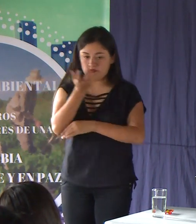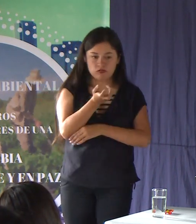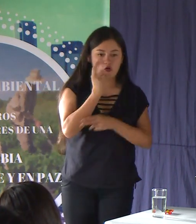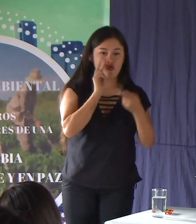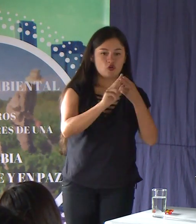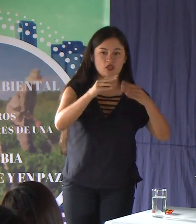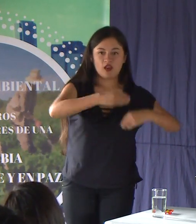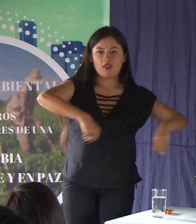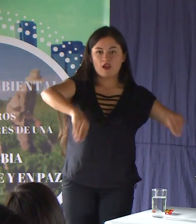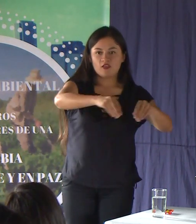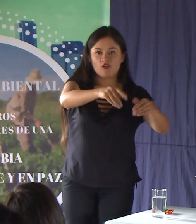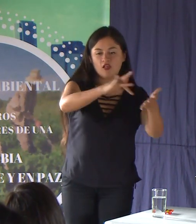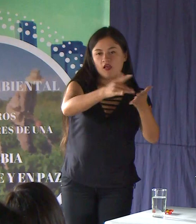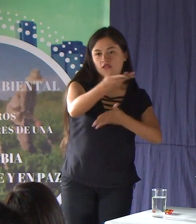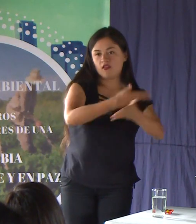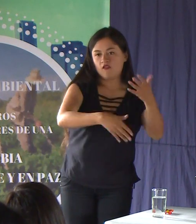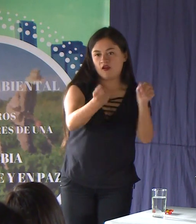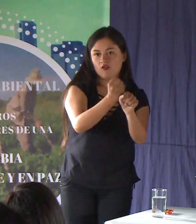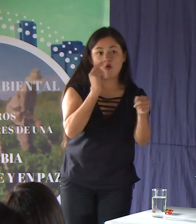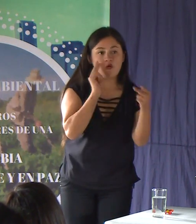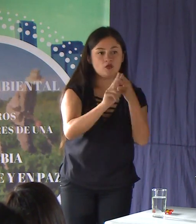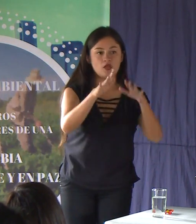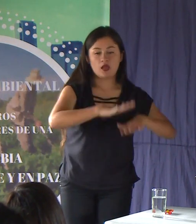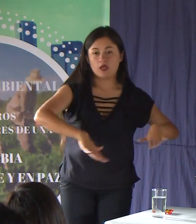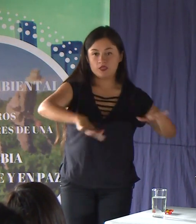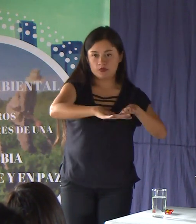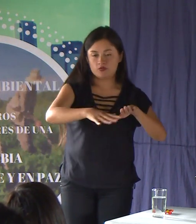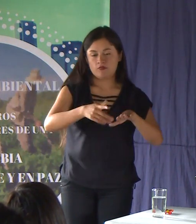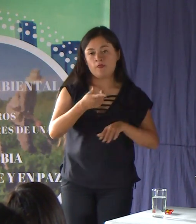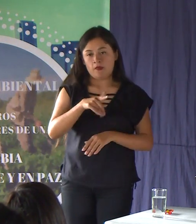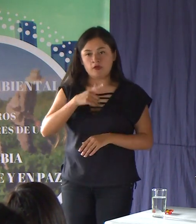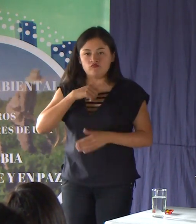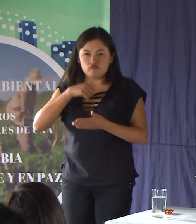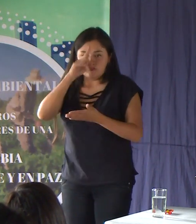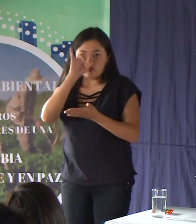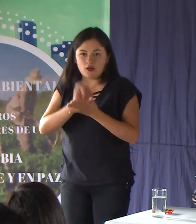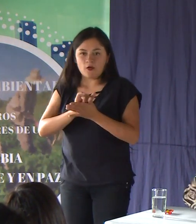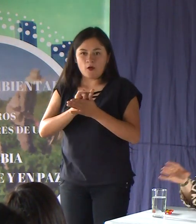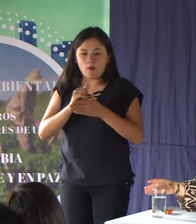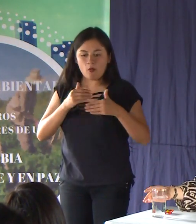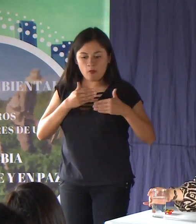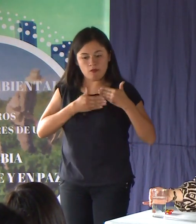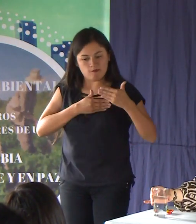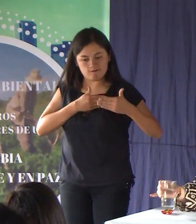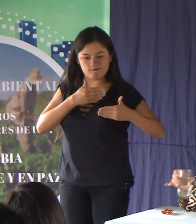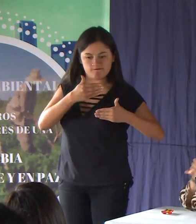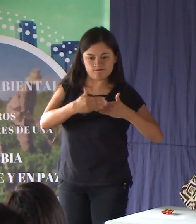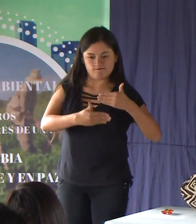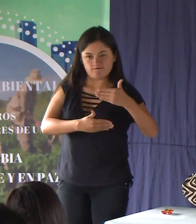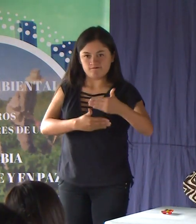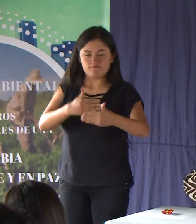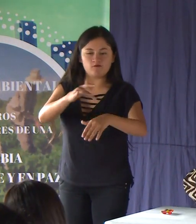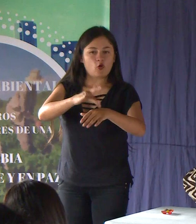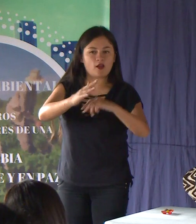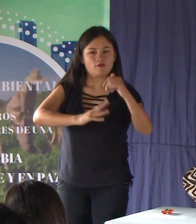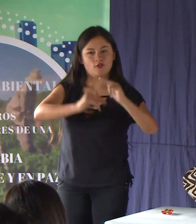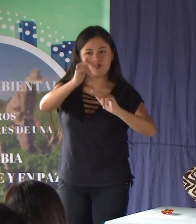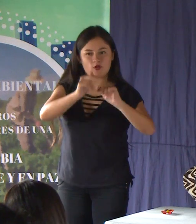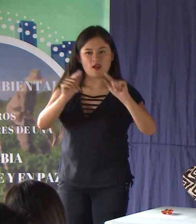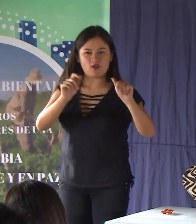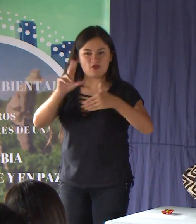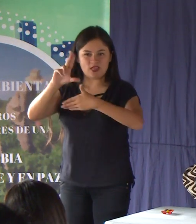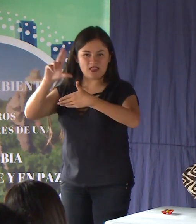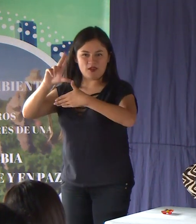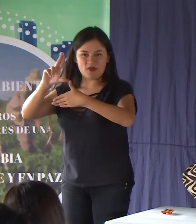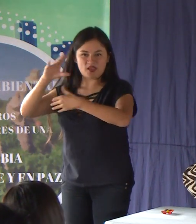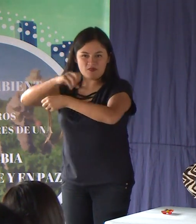Nosotros consideramos que hay un camino por construir que algunas poblaciones